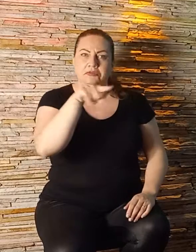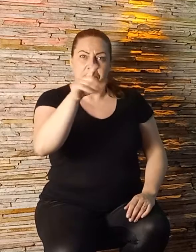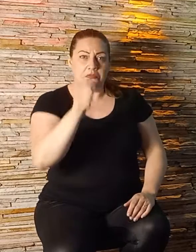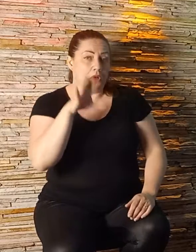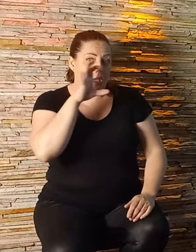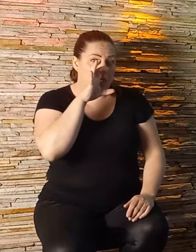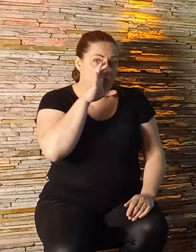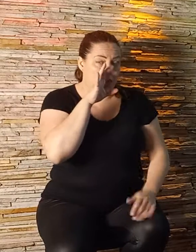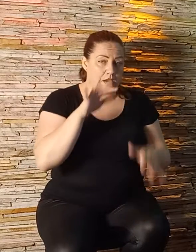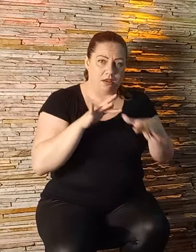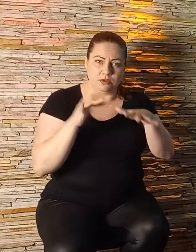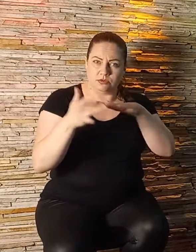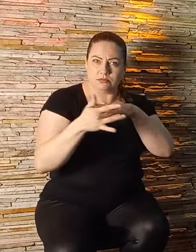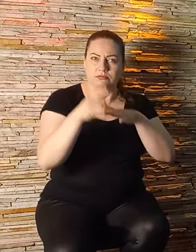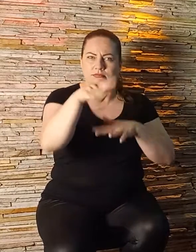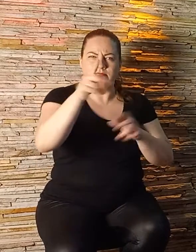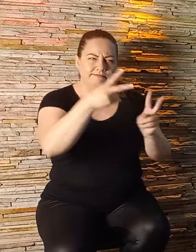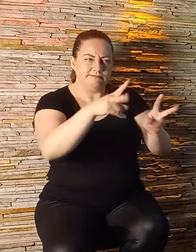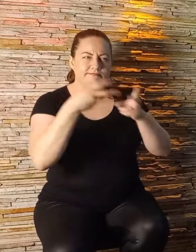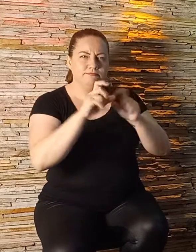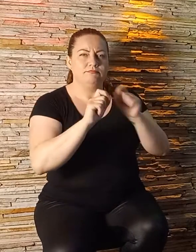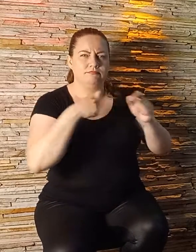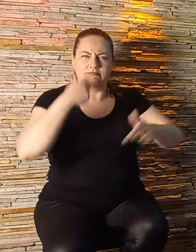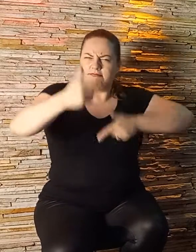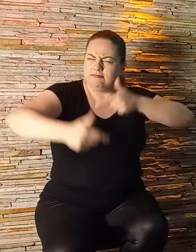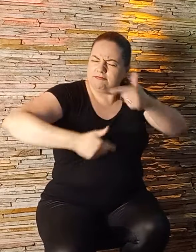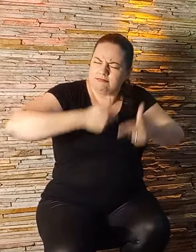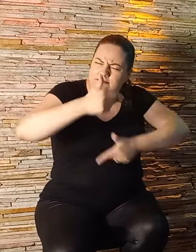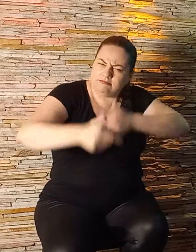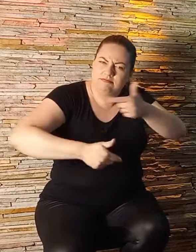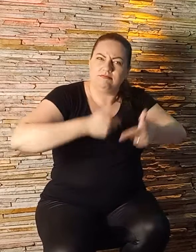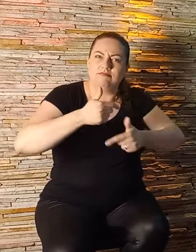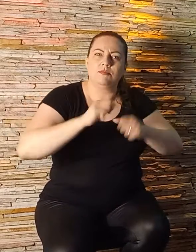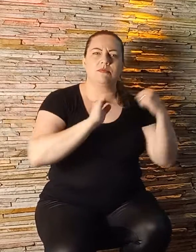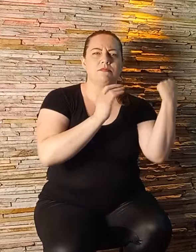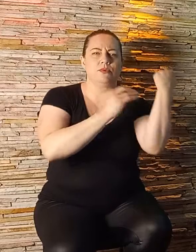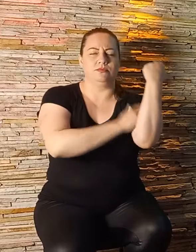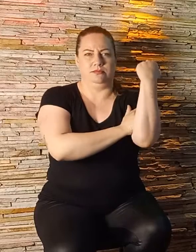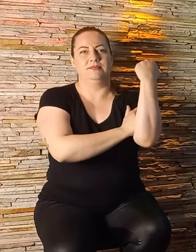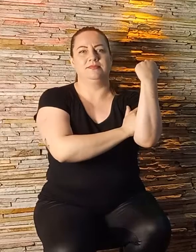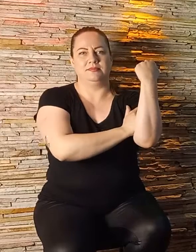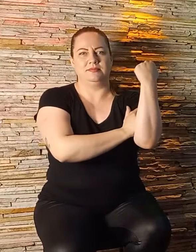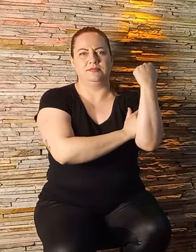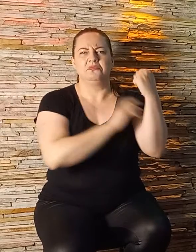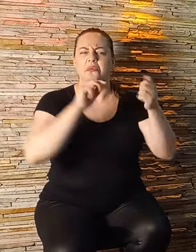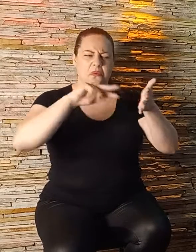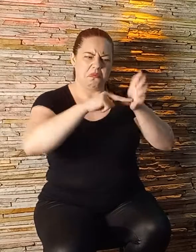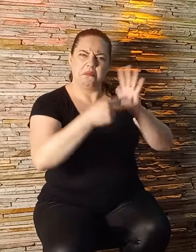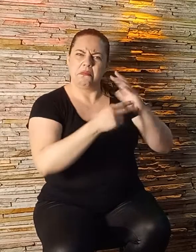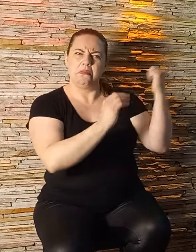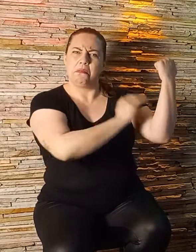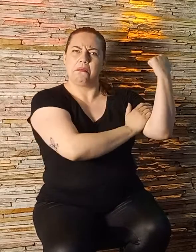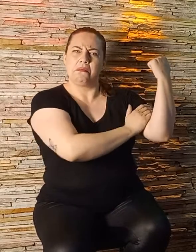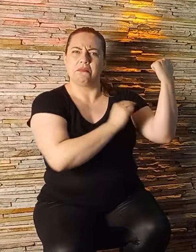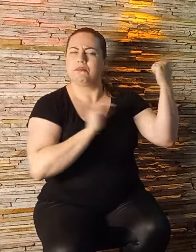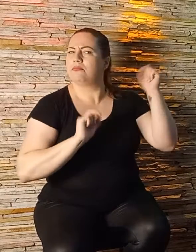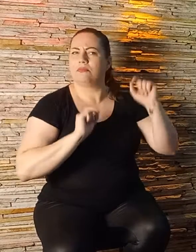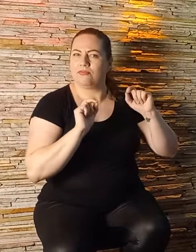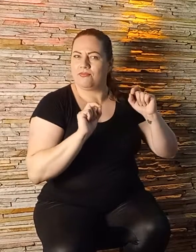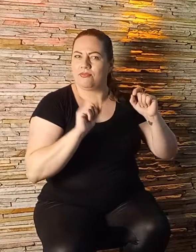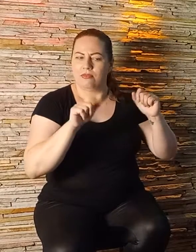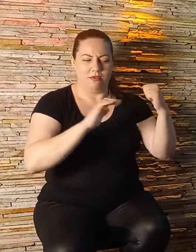puderem acompanhar minhas redes sociais vocês vão ver que eu trabalho muito o imposto e o que que é um poder amento